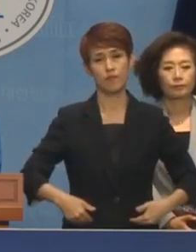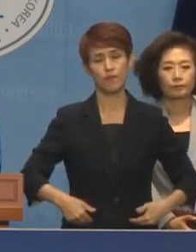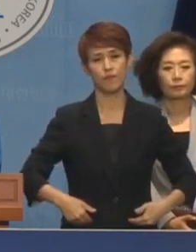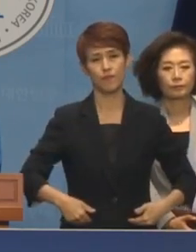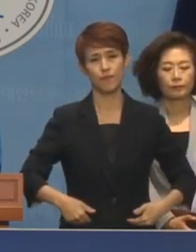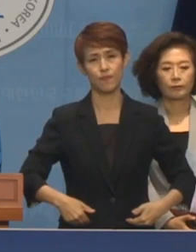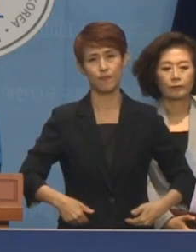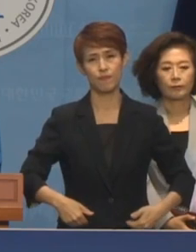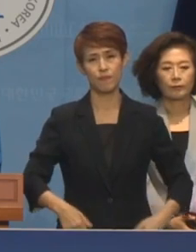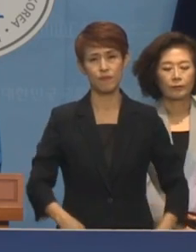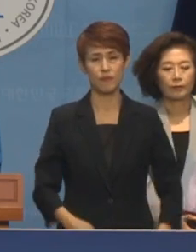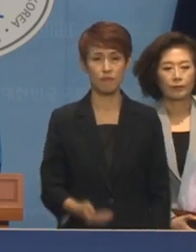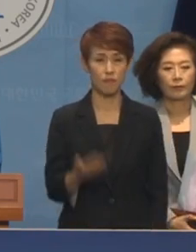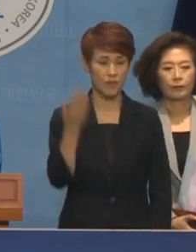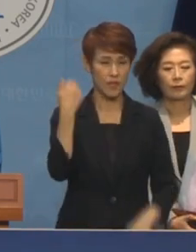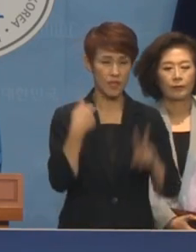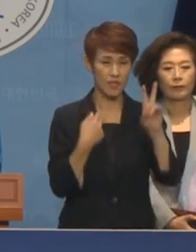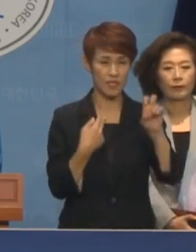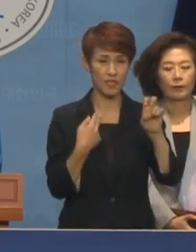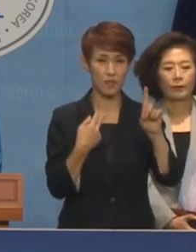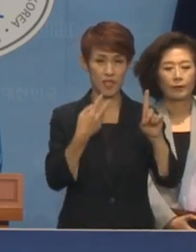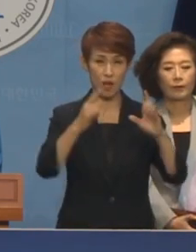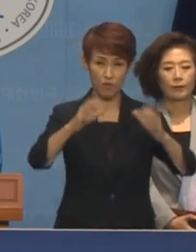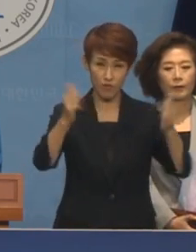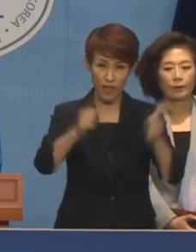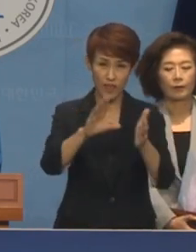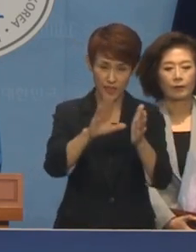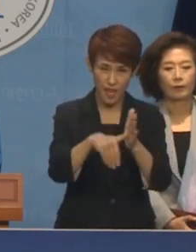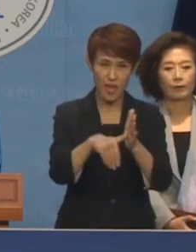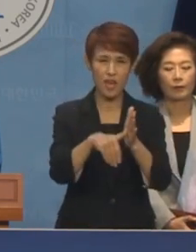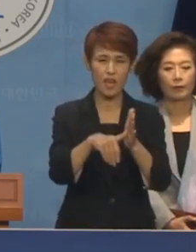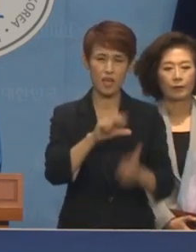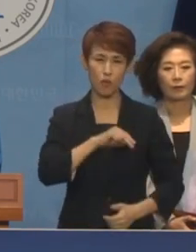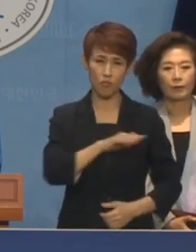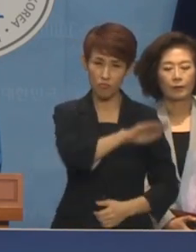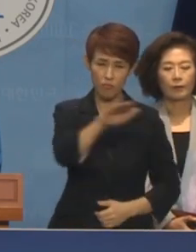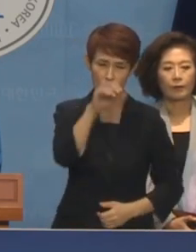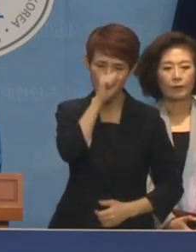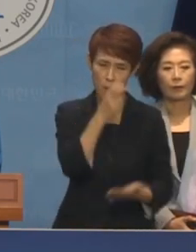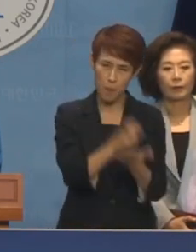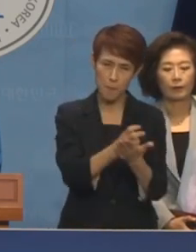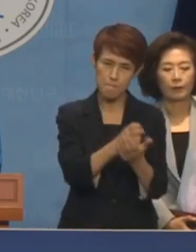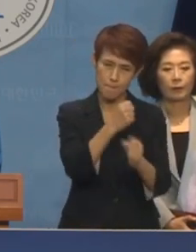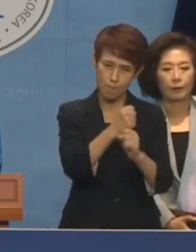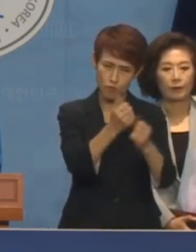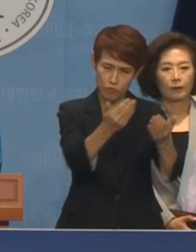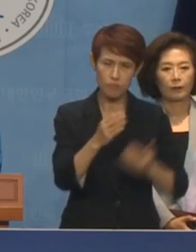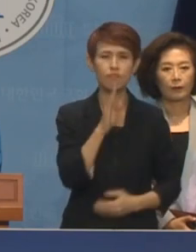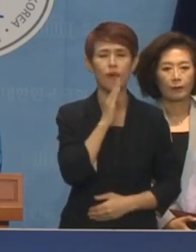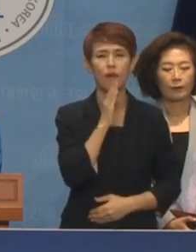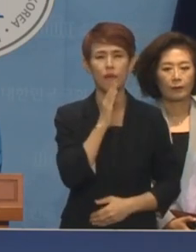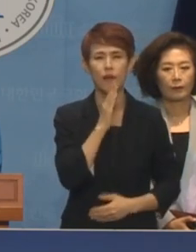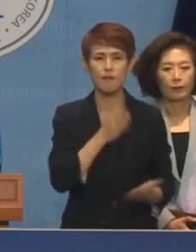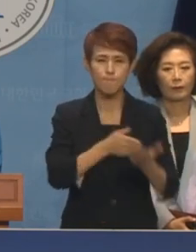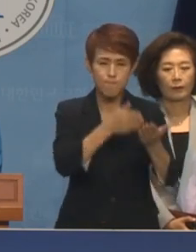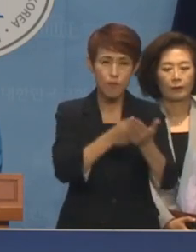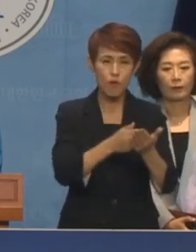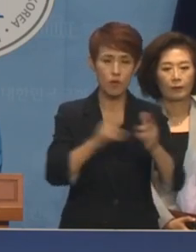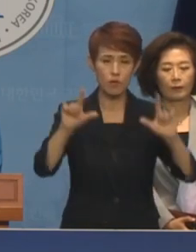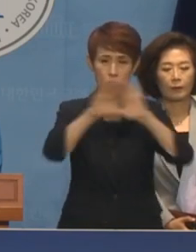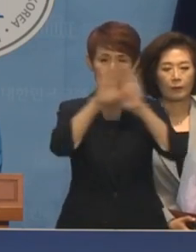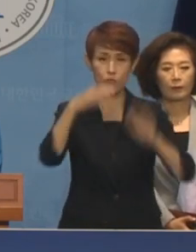시점입니다. 지난 21대 국회에서 많은 의원님들께서 좋은 법안을 발의해 주셨습니다. 특히 기후위기